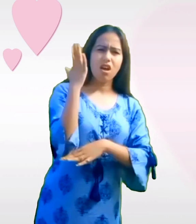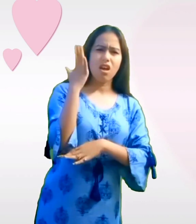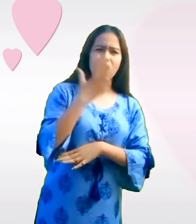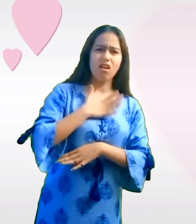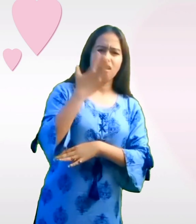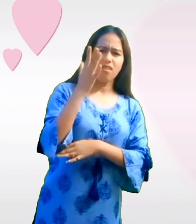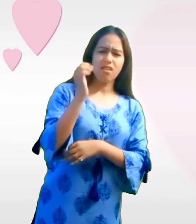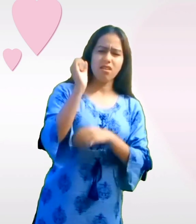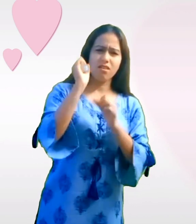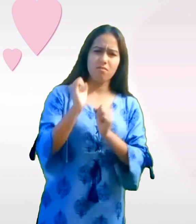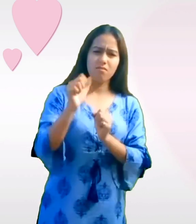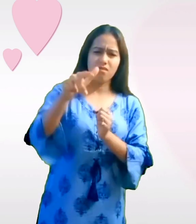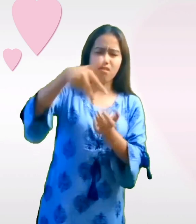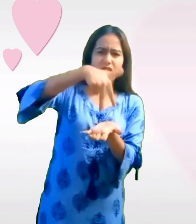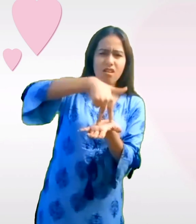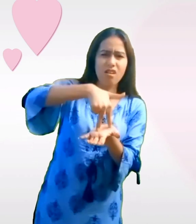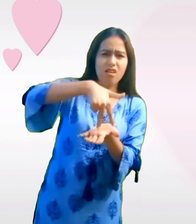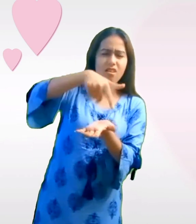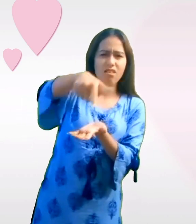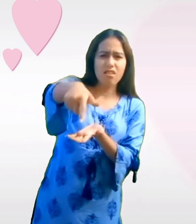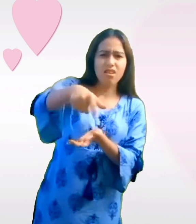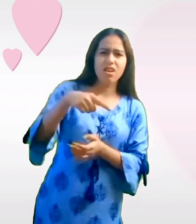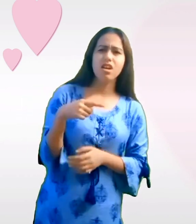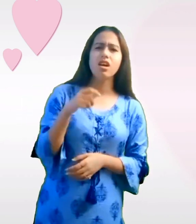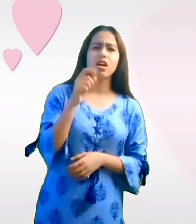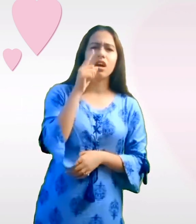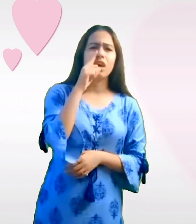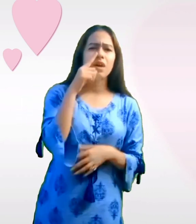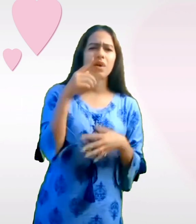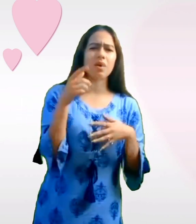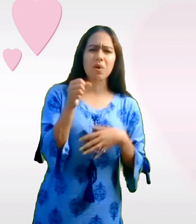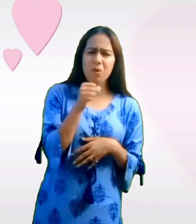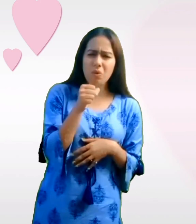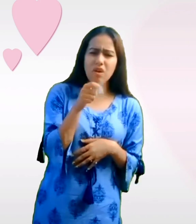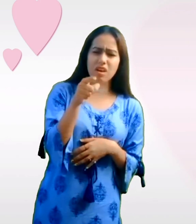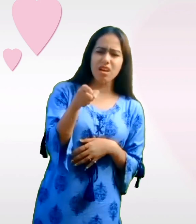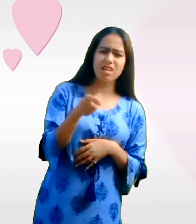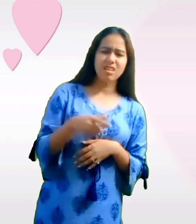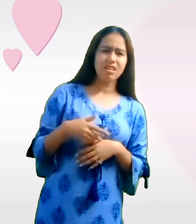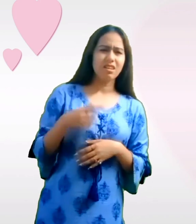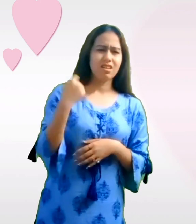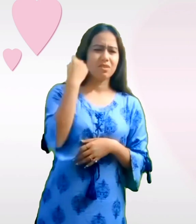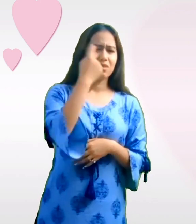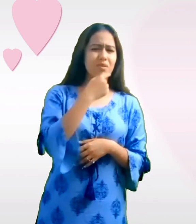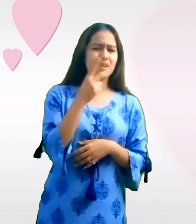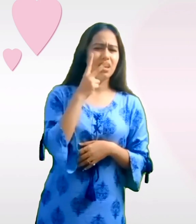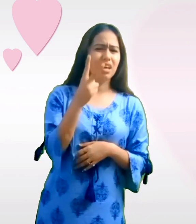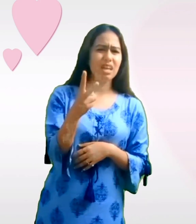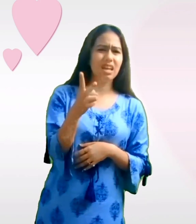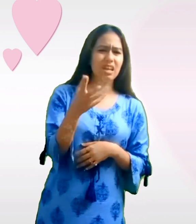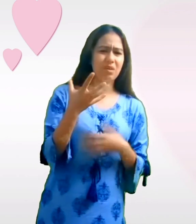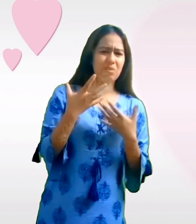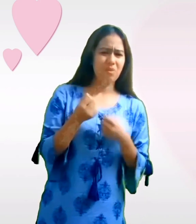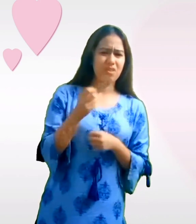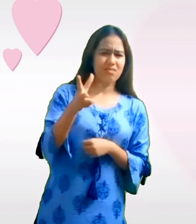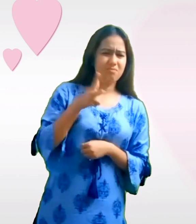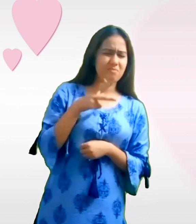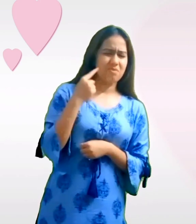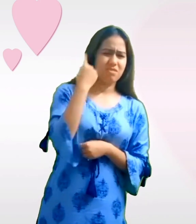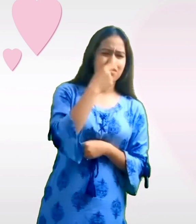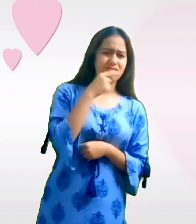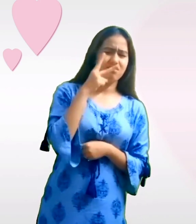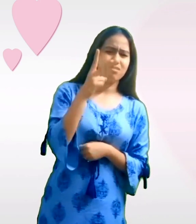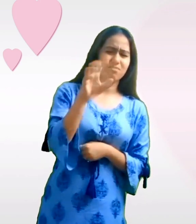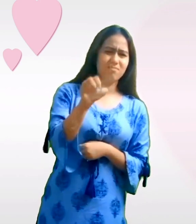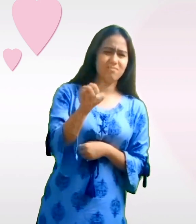था, उसके नीचे खड़ा हुआ था। वो एक बुजुर्ग महिला का चेहरा था जो ऐसा लग रहा था दूर से देखने पर कि जैसे वो इनसे कुछ कहना चाह रही हैं। इन्हें उन कस्टमर्स की